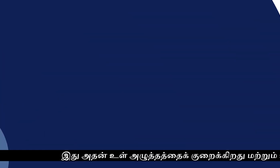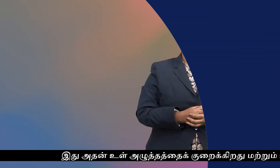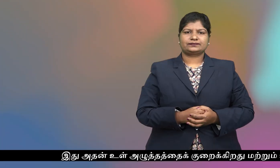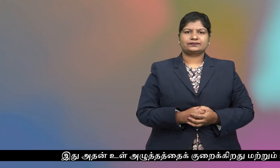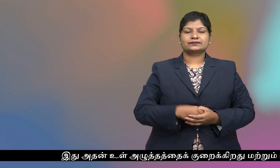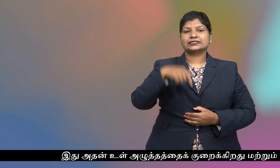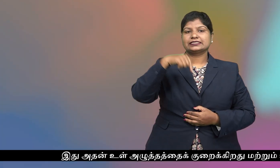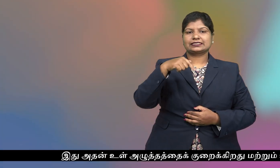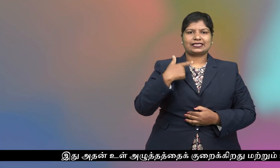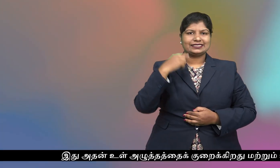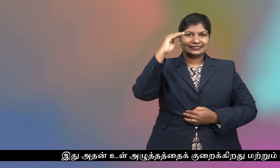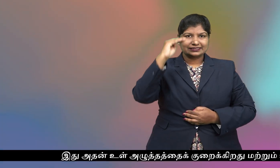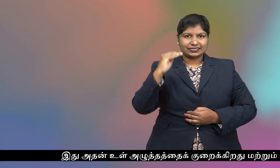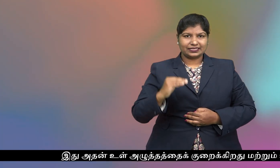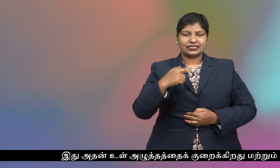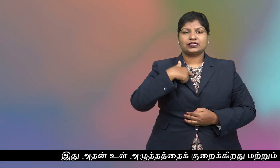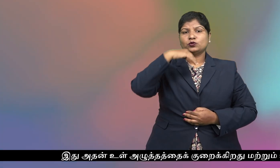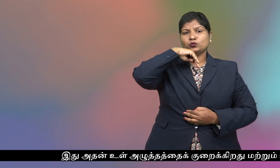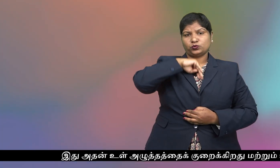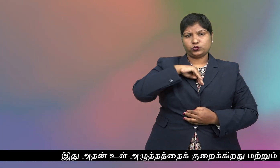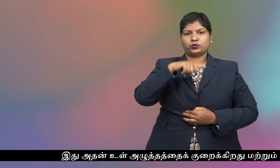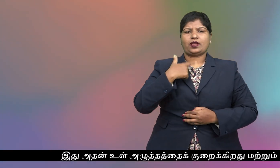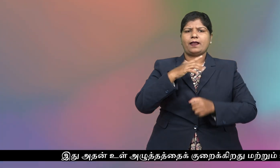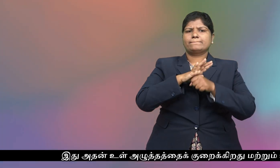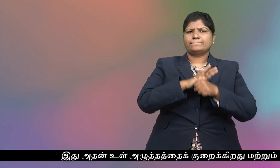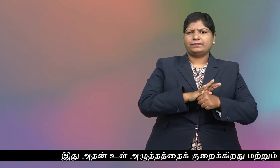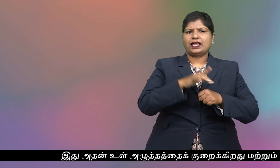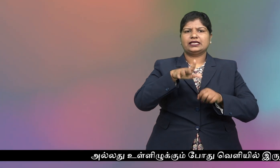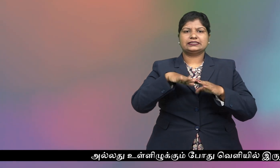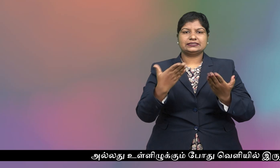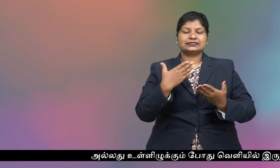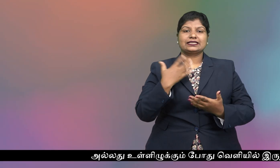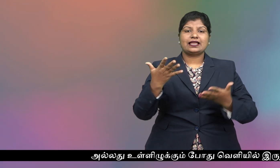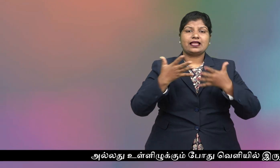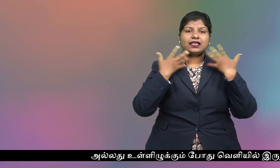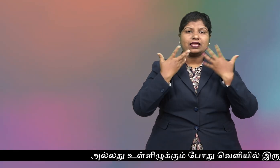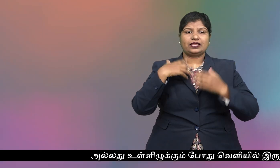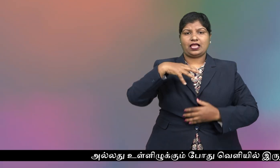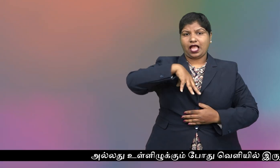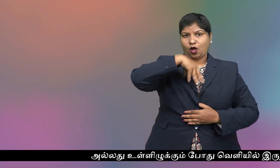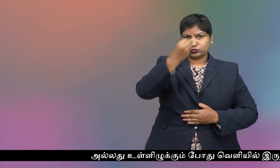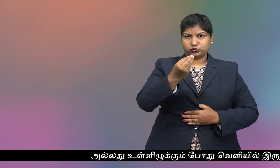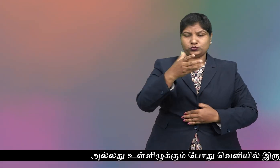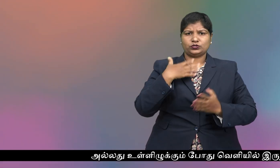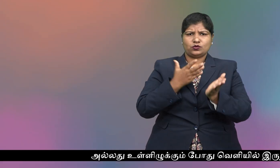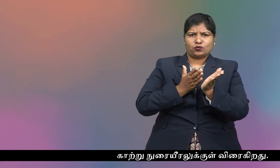இது அதன் உள் அழுத்தத்தை குறைக்கிறது மற்றும் உத்வேகம் அல்லது உள்ளிழுக்கும் போது வெளியிலிருந்து